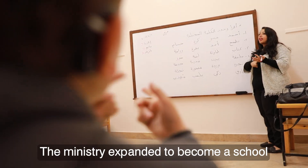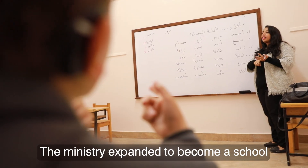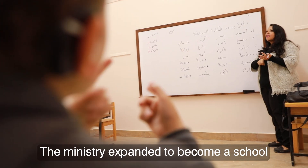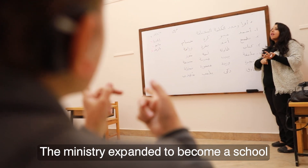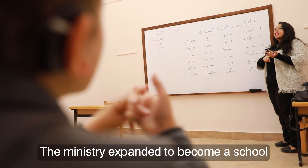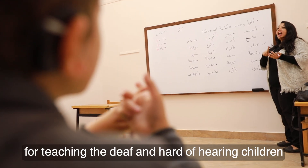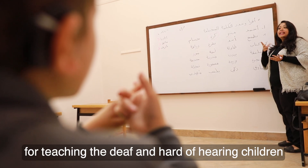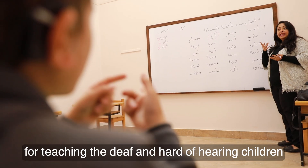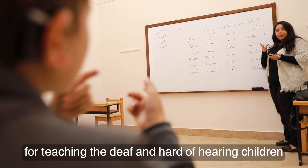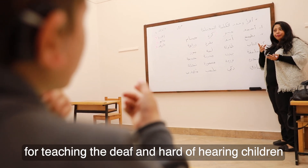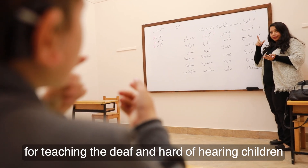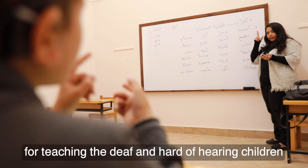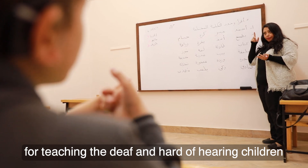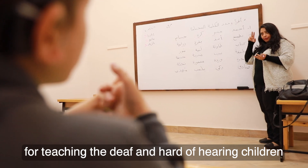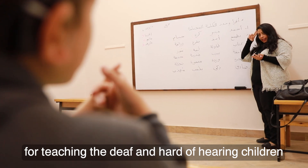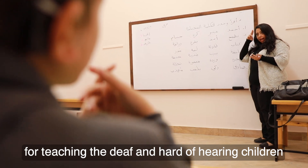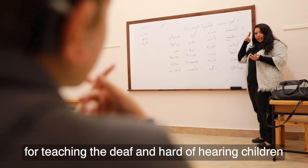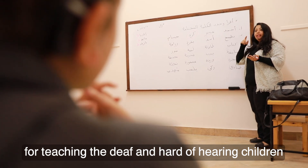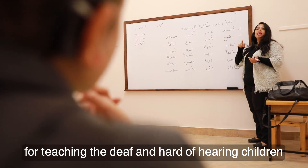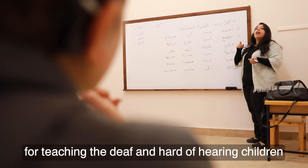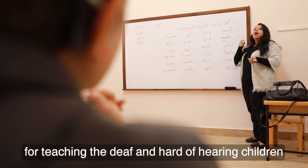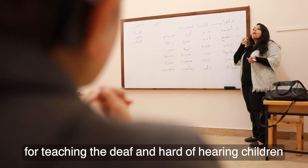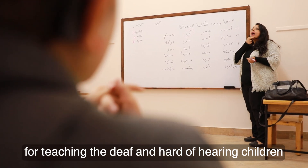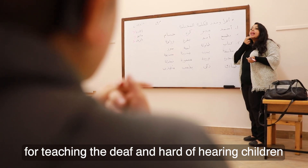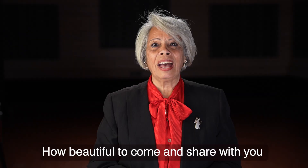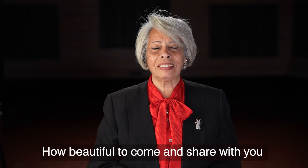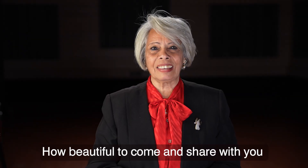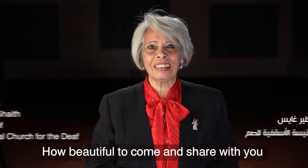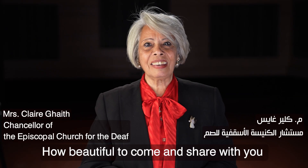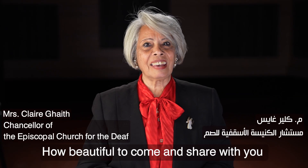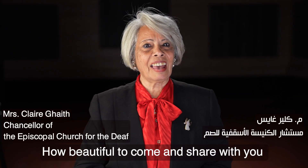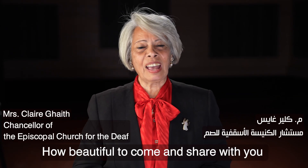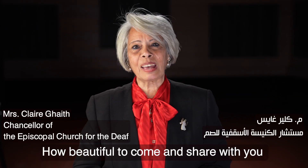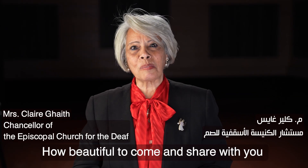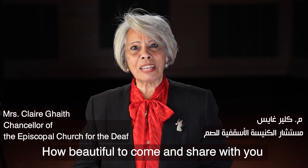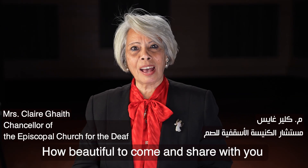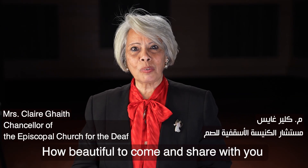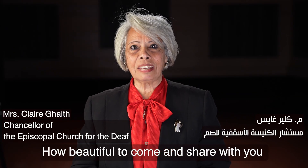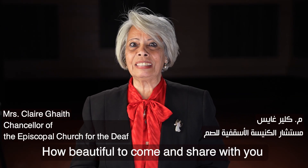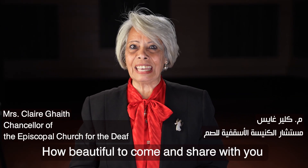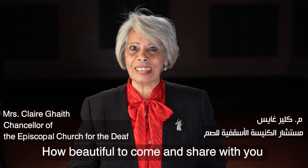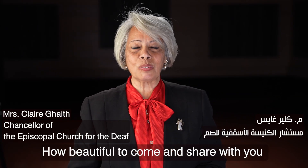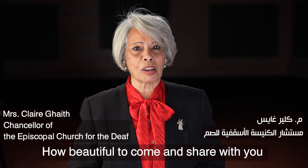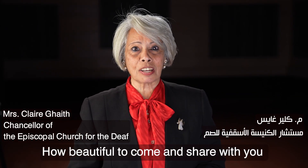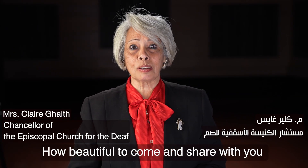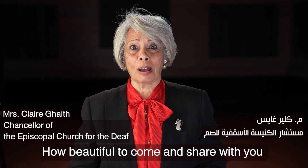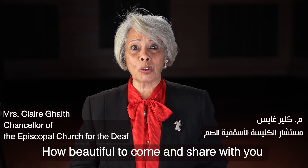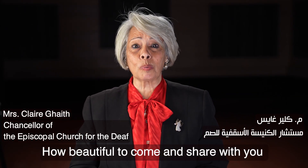كاملة لتعليم الصم وضعاف السنع قد إيه حاجة جميلة قوي أني أجي وأشارك معاكم